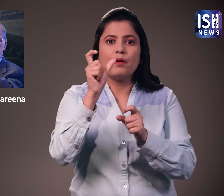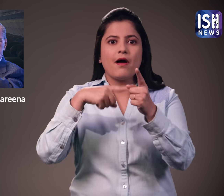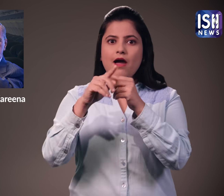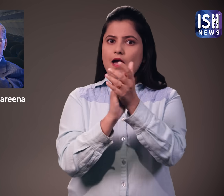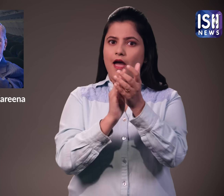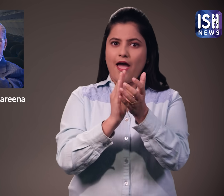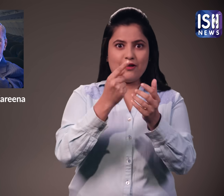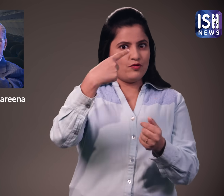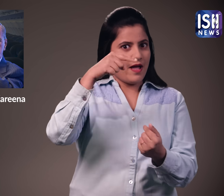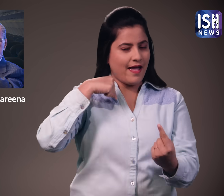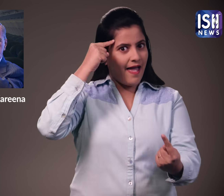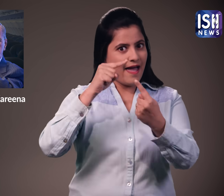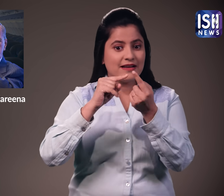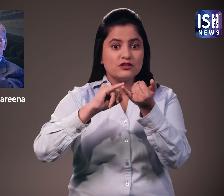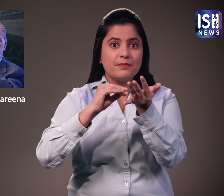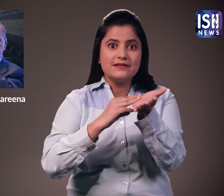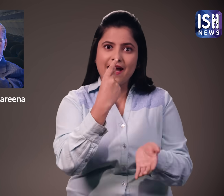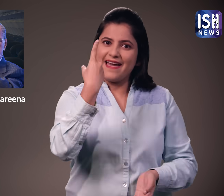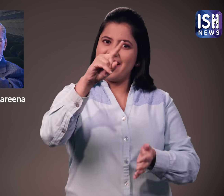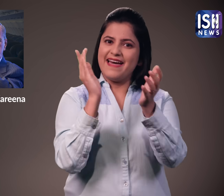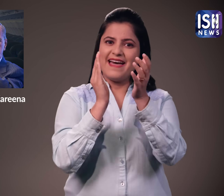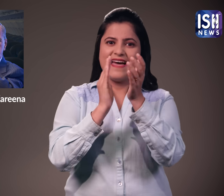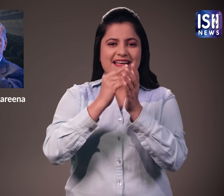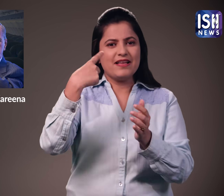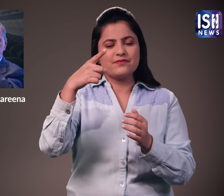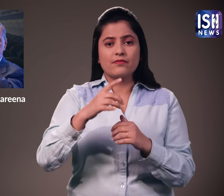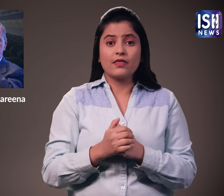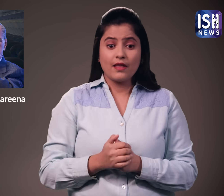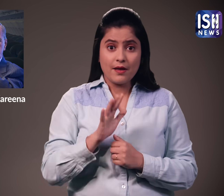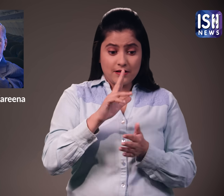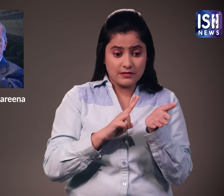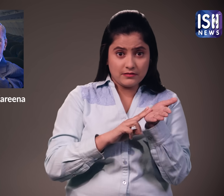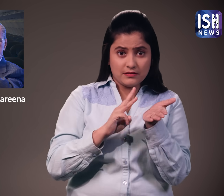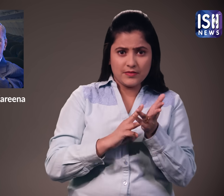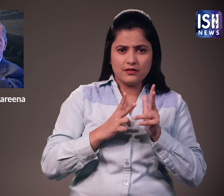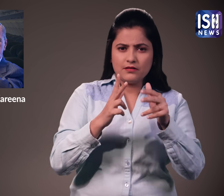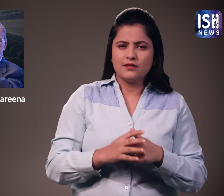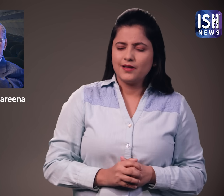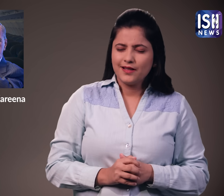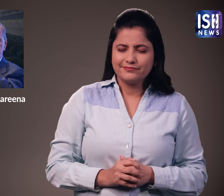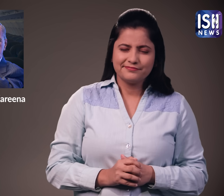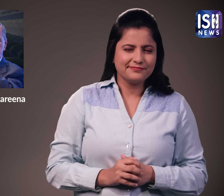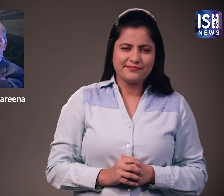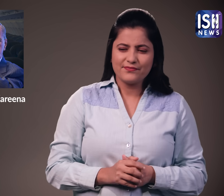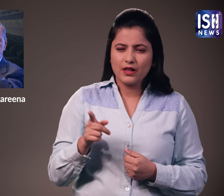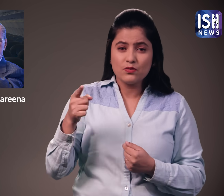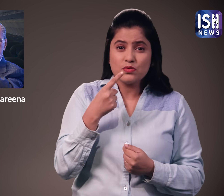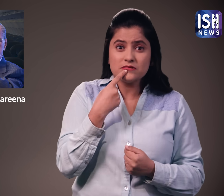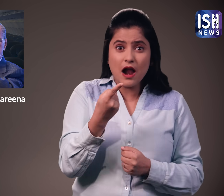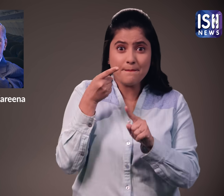उन्हें खूब तालिया मिली और सभी ने उनकी बात पर सहमति व्यक्त की लेकिन इसके बावजूत्ष्री मूर्थी ने कहा नहीं